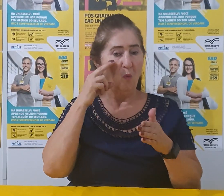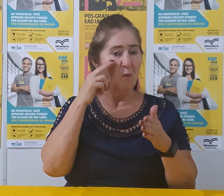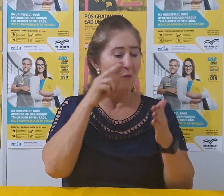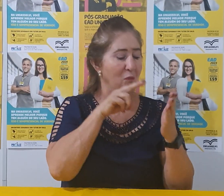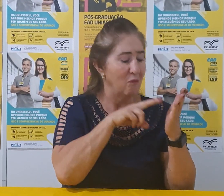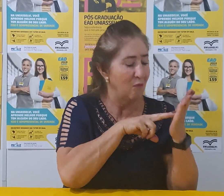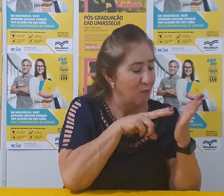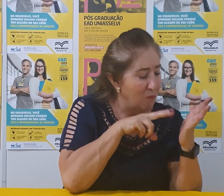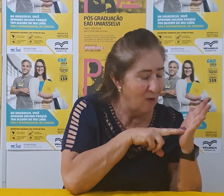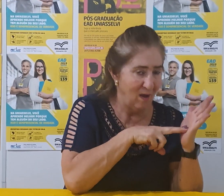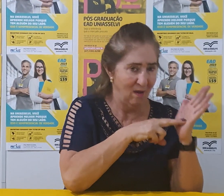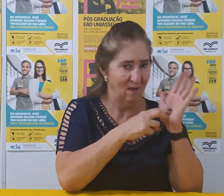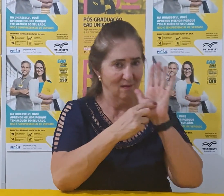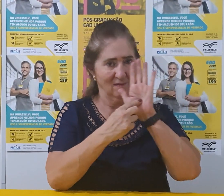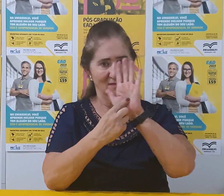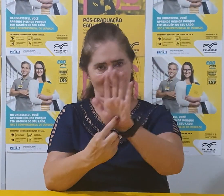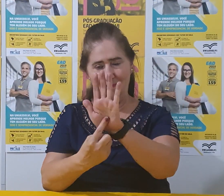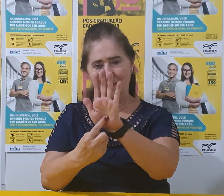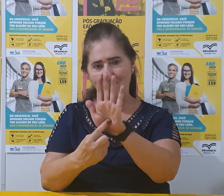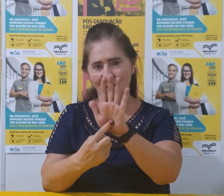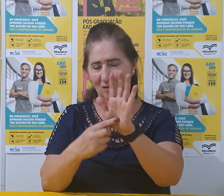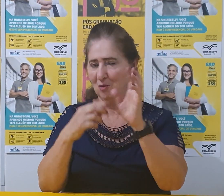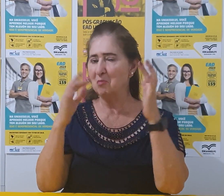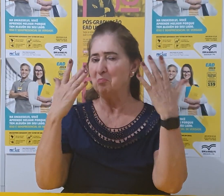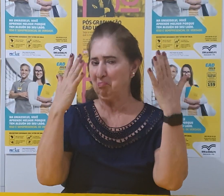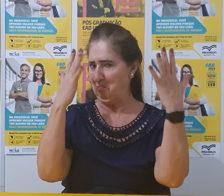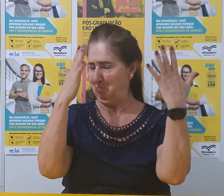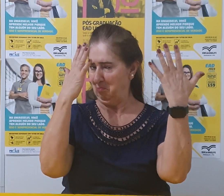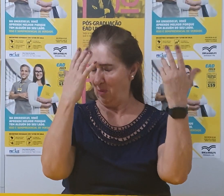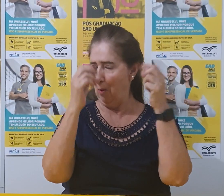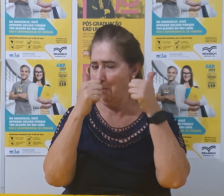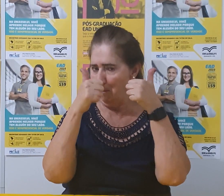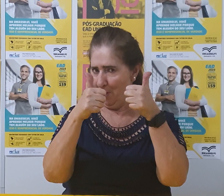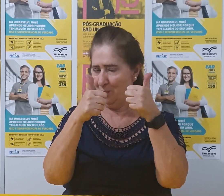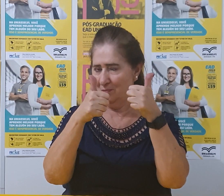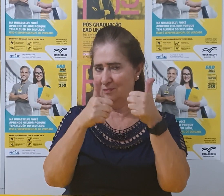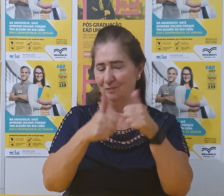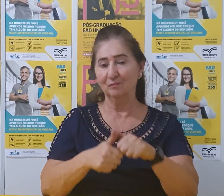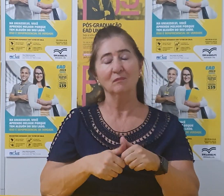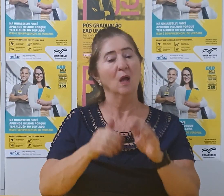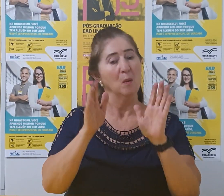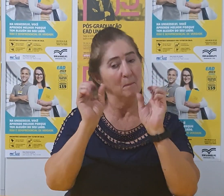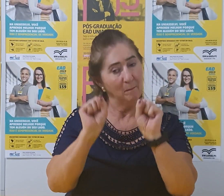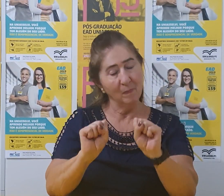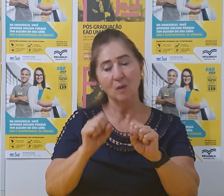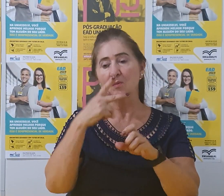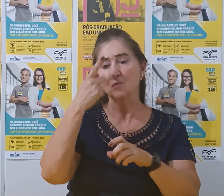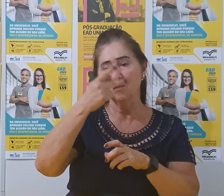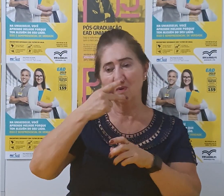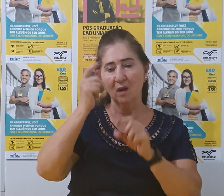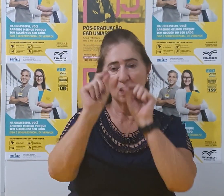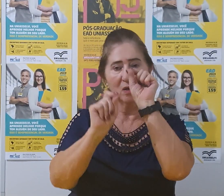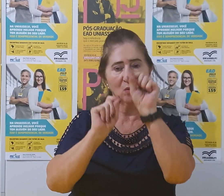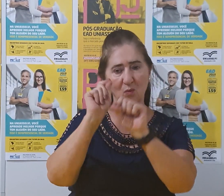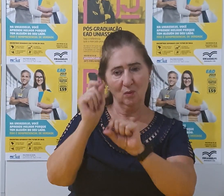uma saída efetiva. Sendo assim, pode-se afirmar que o uso de